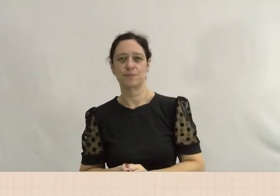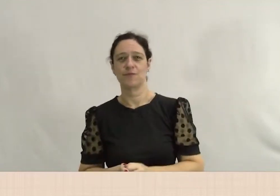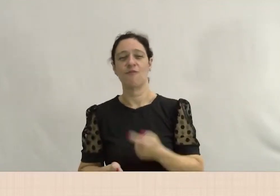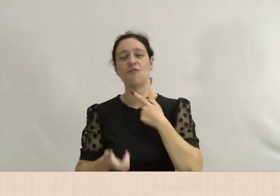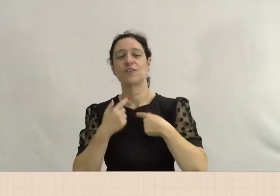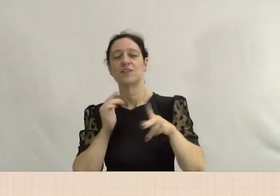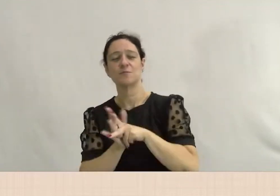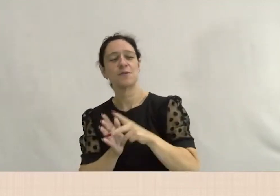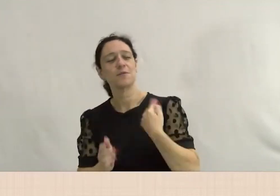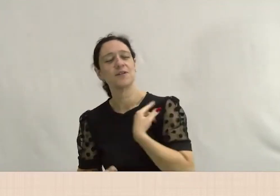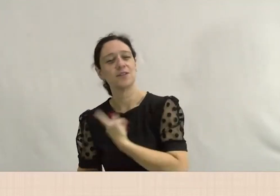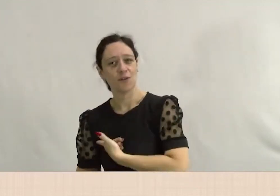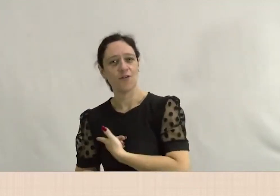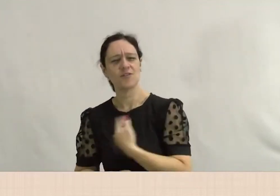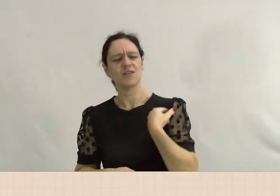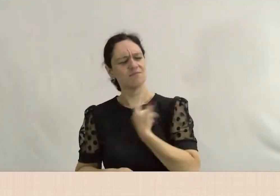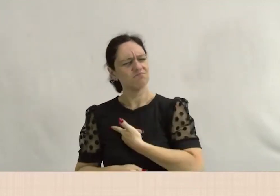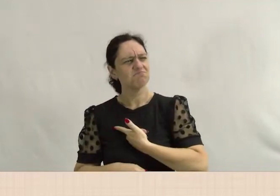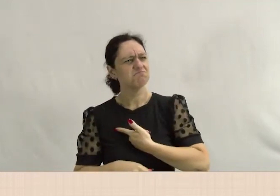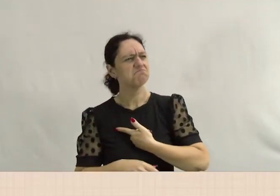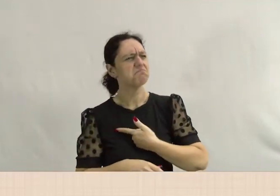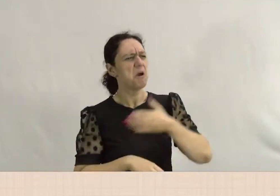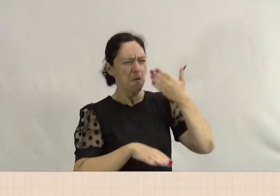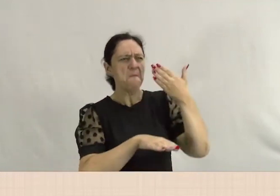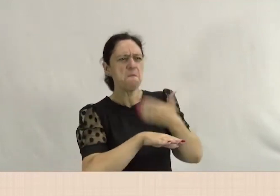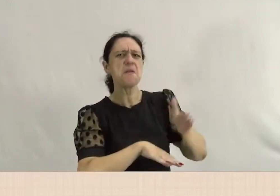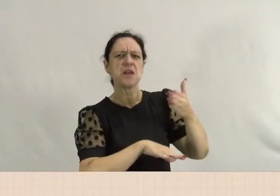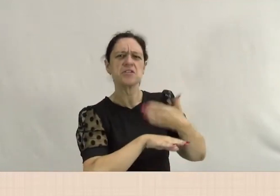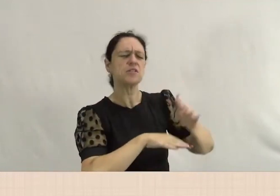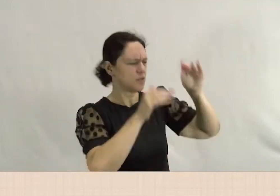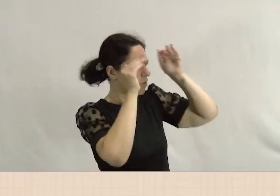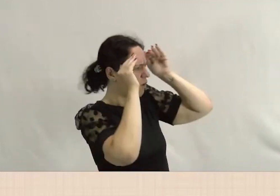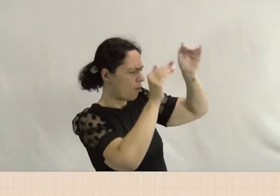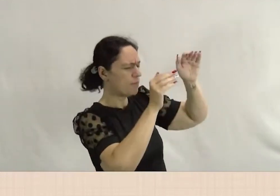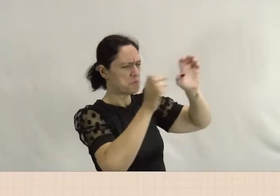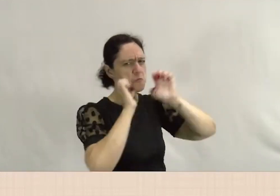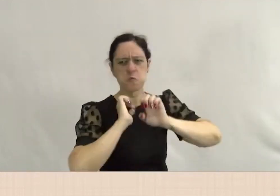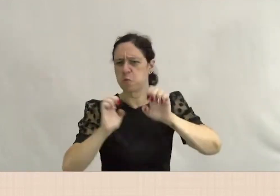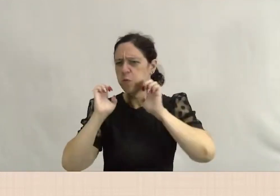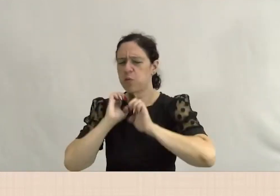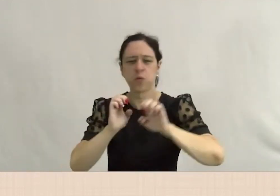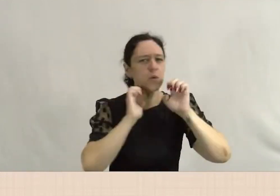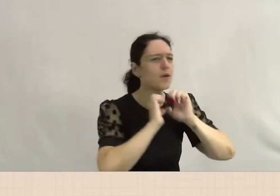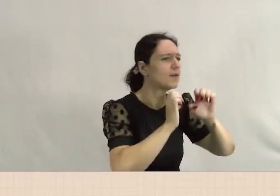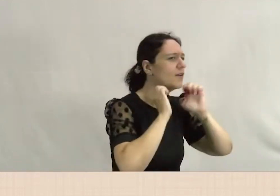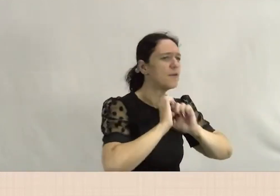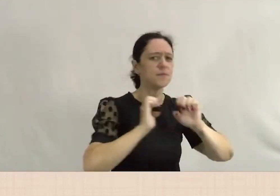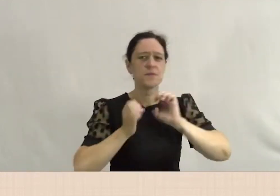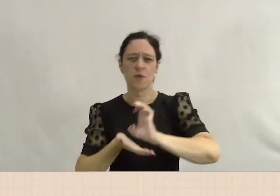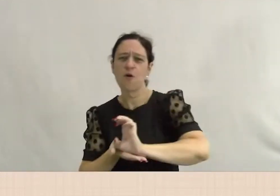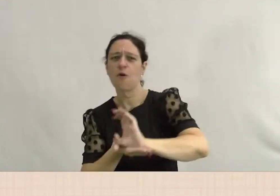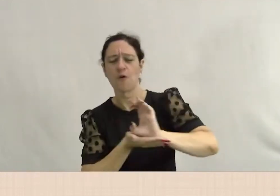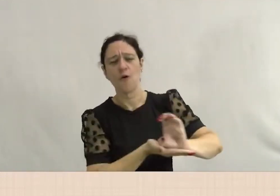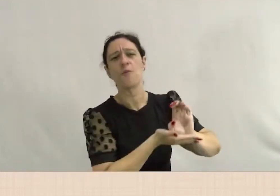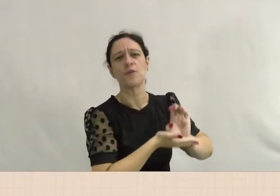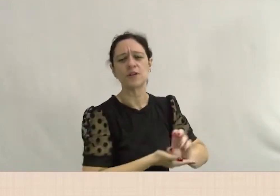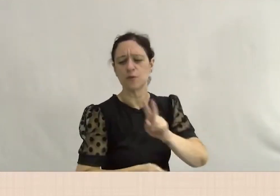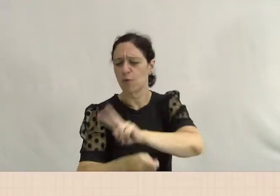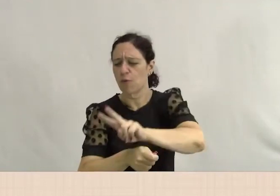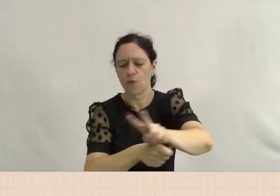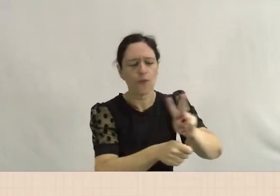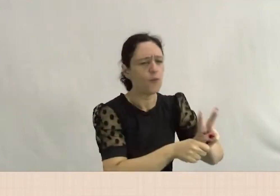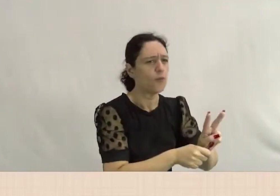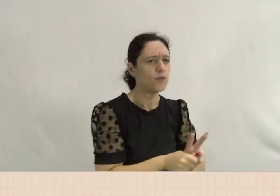cada dia. Vou praticando a palavra, vou fazendo imersão, vou pregando o evangelho, vou fazendo comportagem, vou cuidando